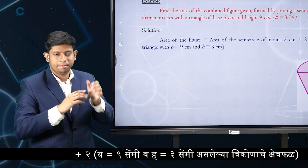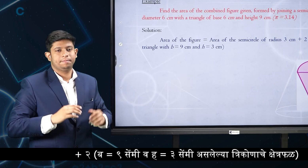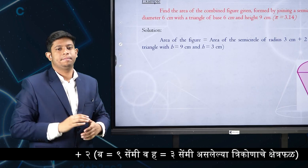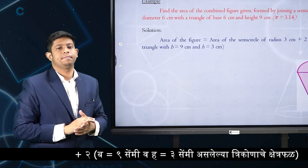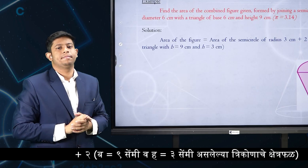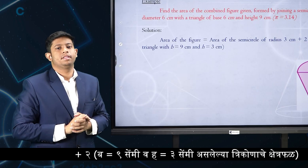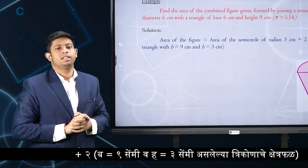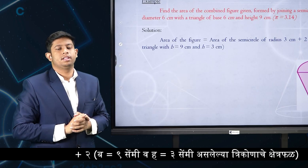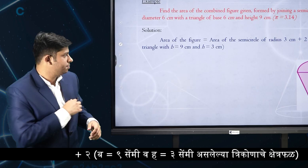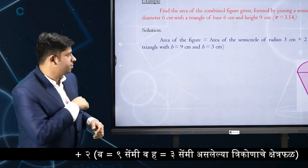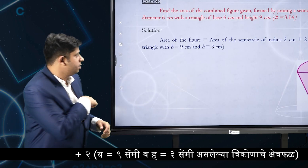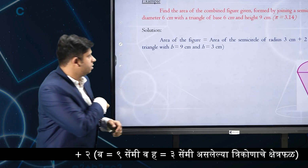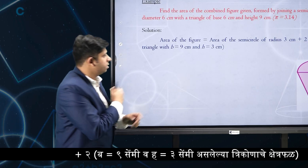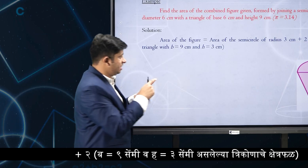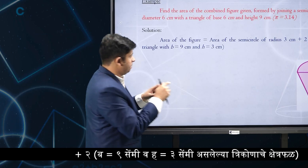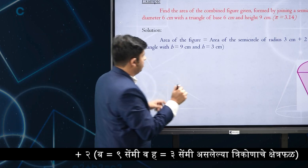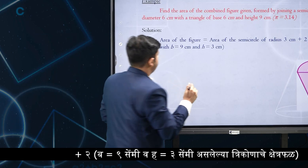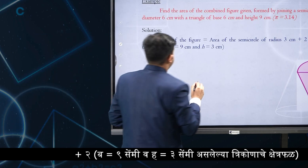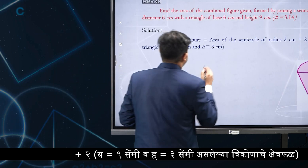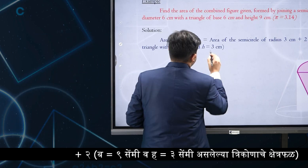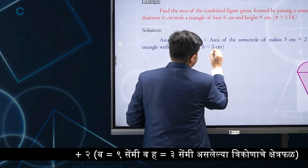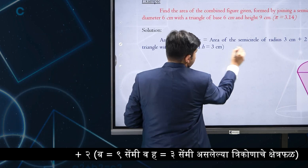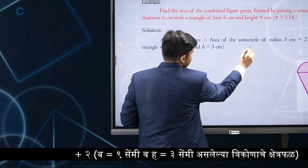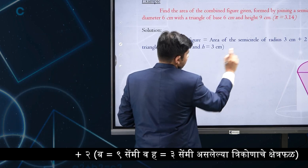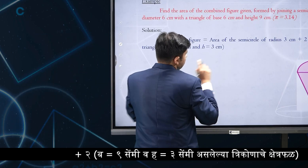सेंटीमीटर असल्याप्रमाणे त्रिकोणाचं क्षेत्रफळ.